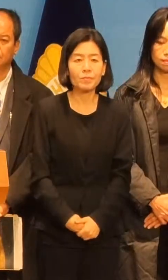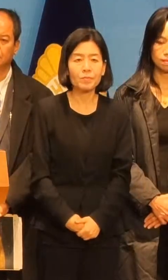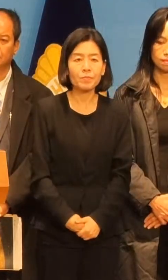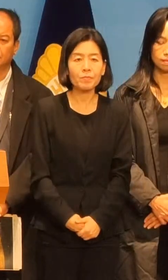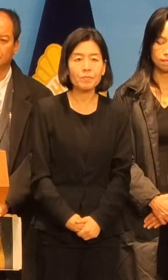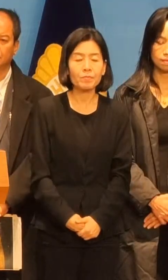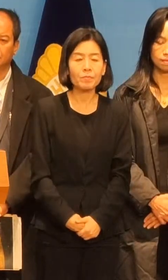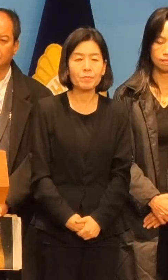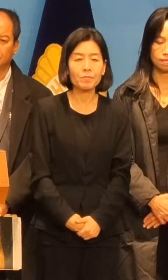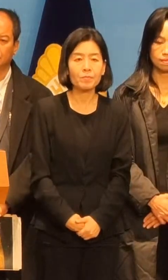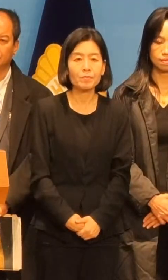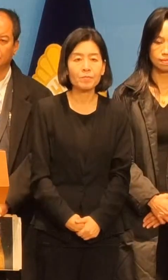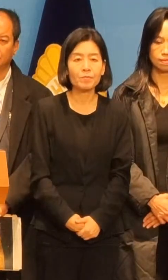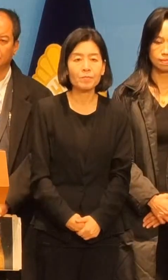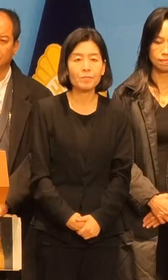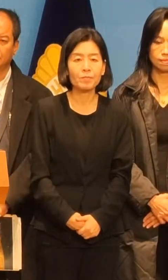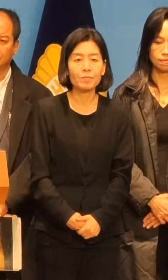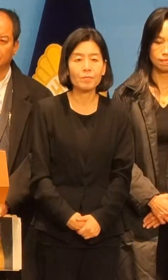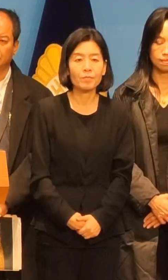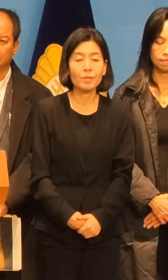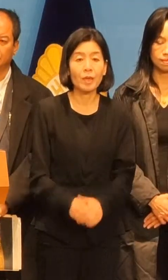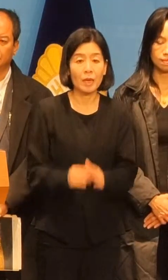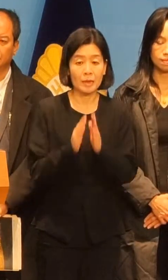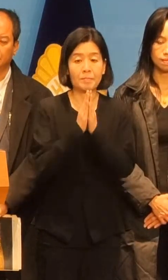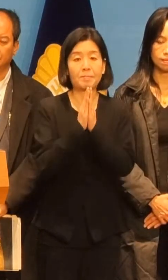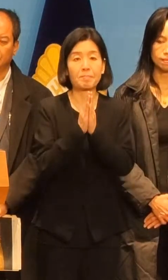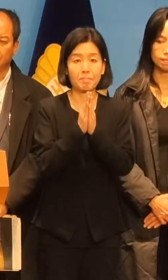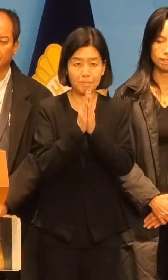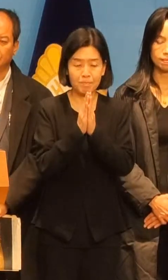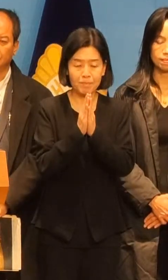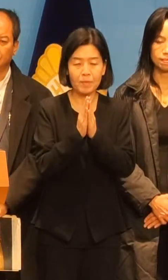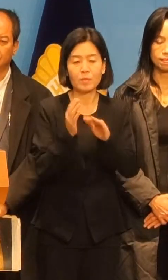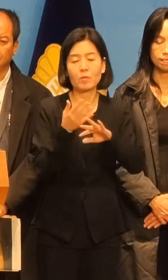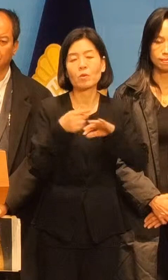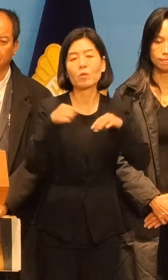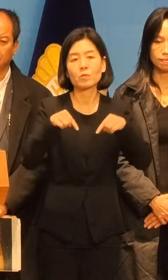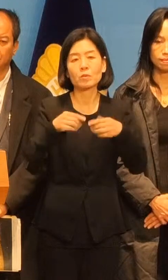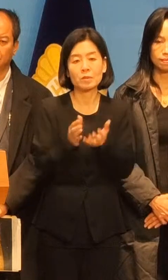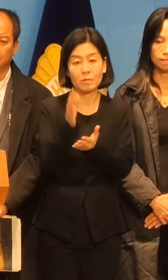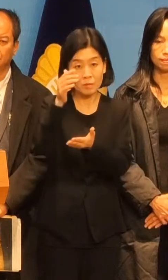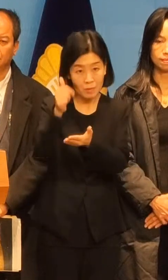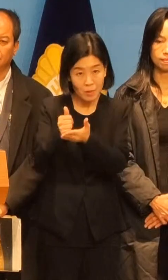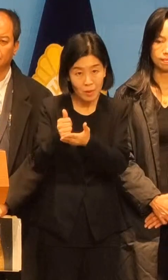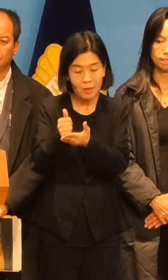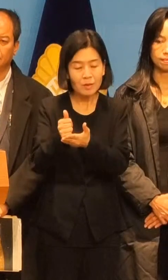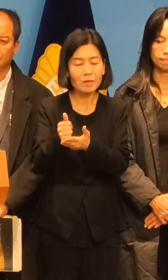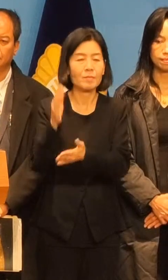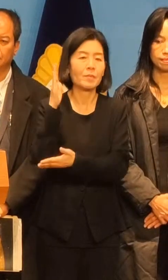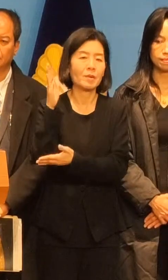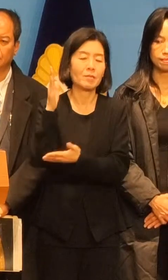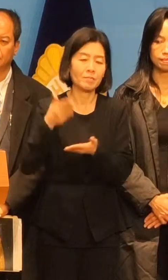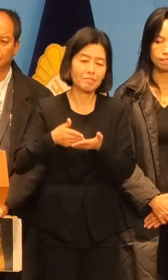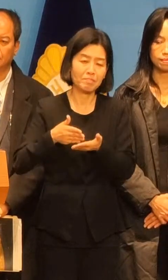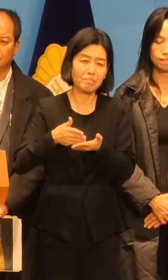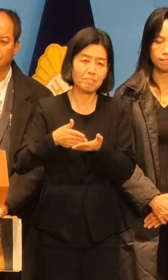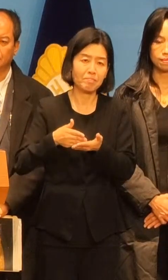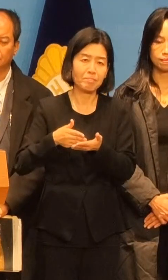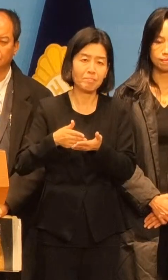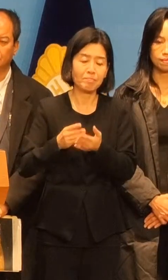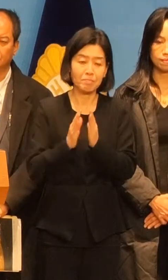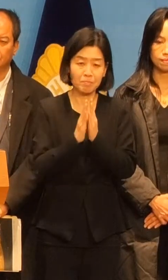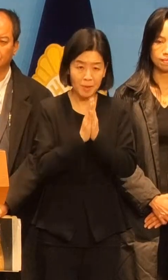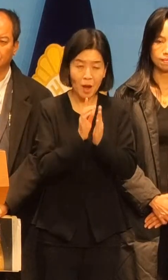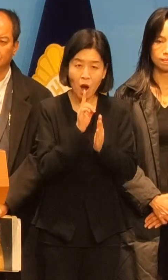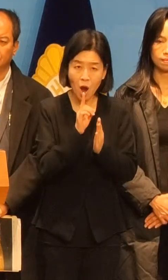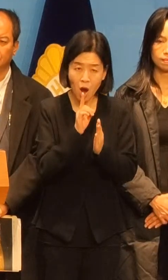ကျမတို့မြန်မာပြည်သူလူထုဟာဒီမိုကရေစီကိုရွေးချယ်ပြီးဖြစ်ပါတယ်သူတို့ဒီရှင်းရှင်းလင်းလင်းကိုပဲအကြမ်းဖက်စစ်ကောင်စီ